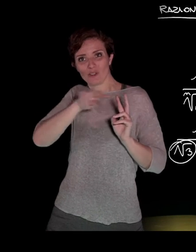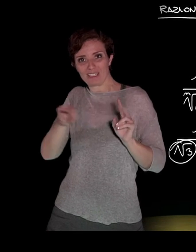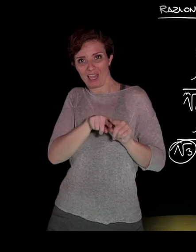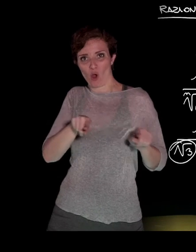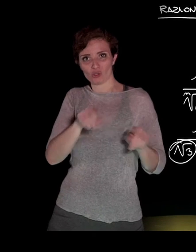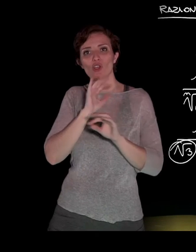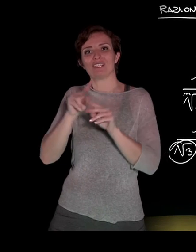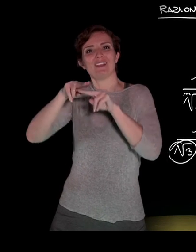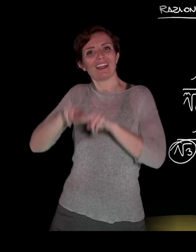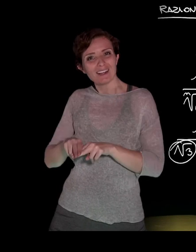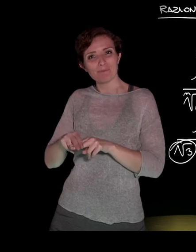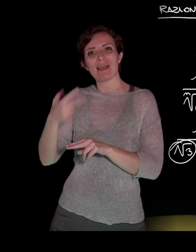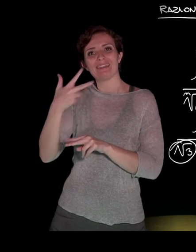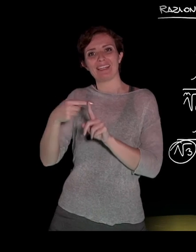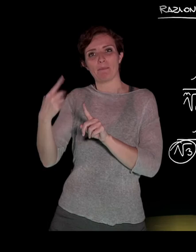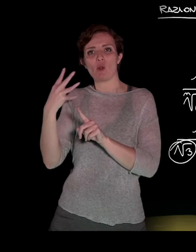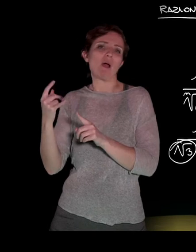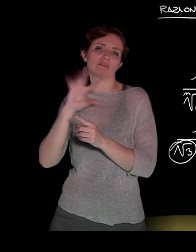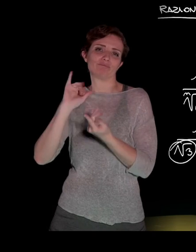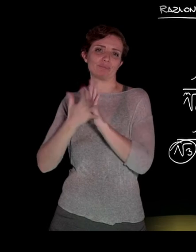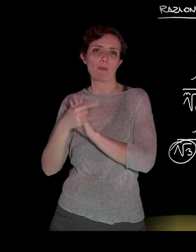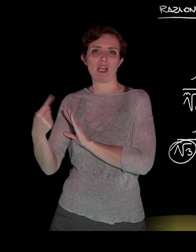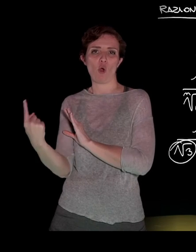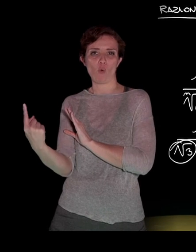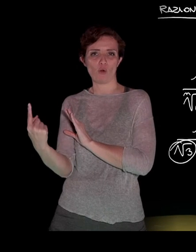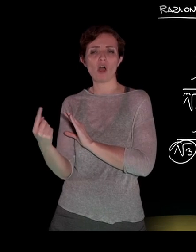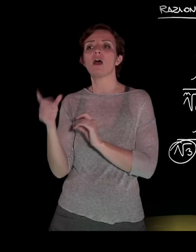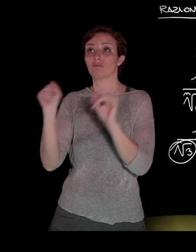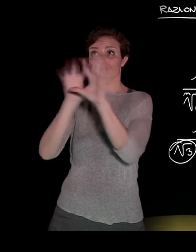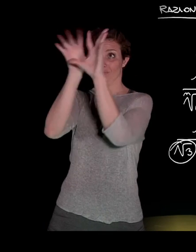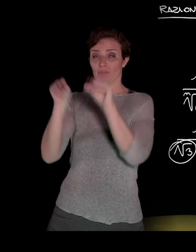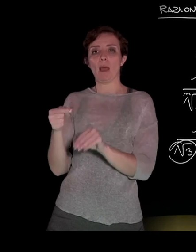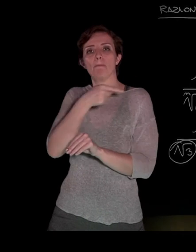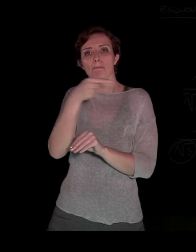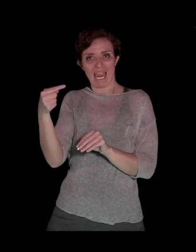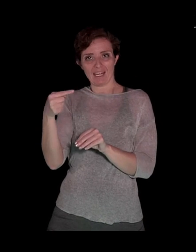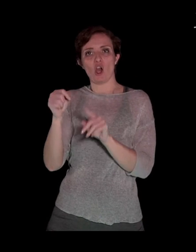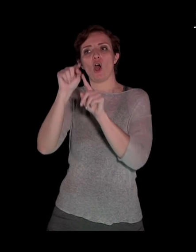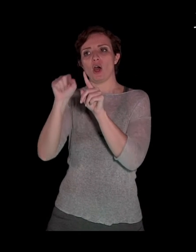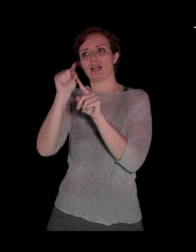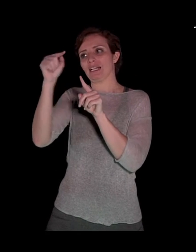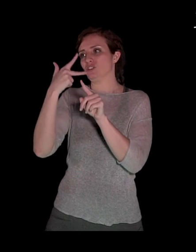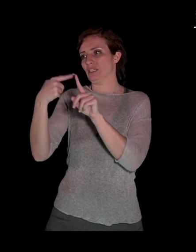quindi praticamente meno e quindi questo diventa un meno dice di tre più due